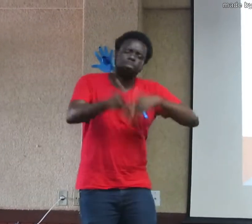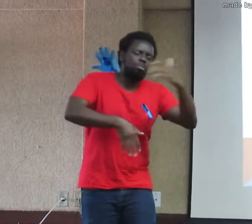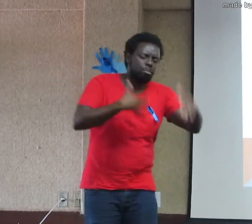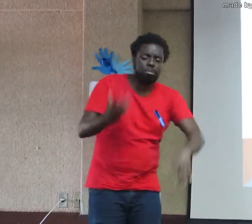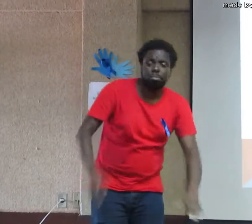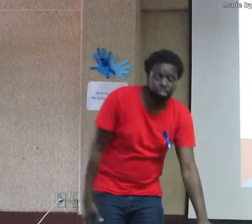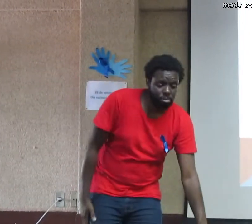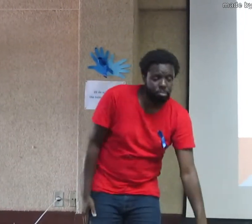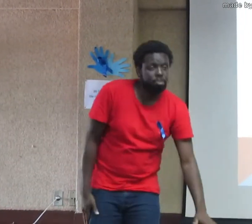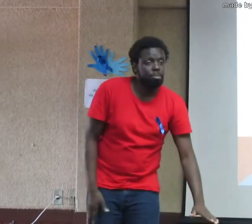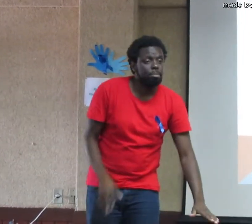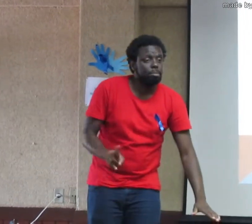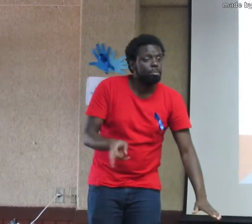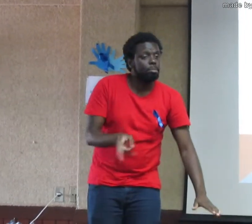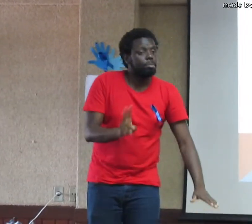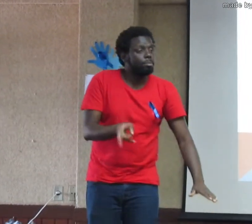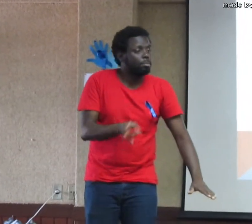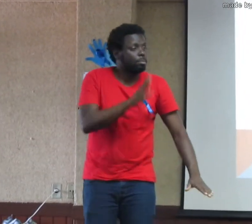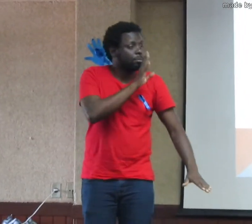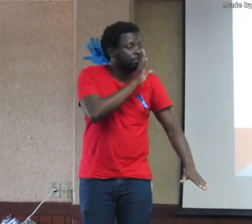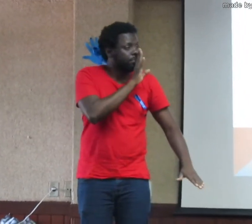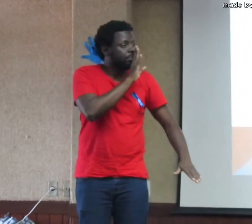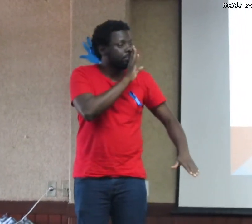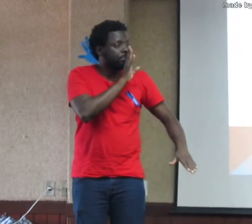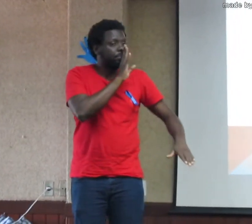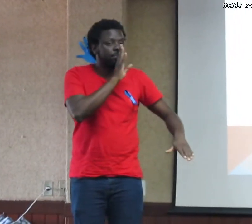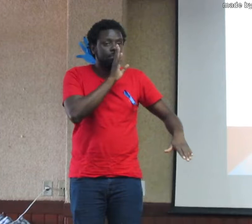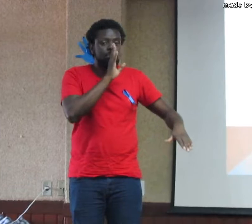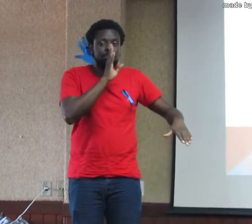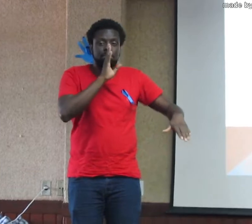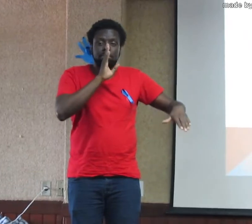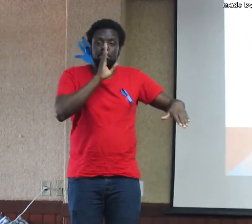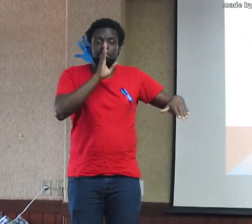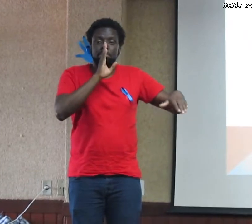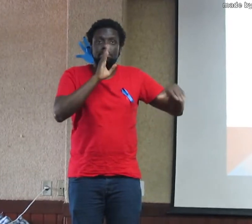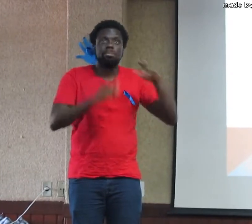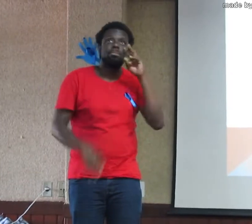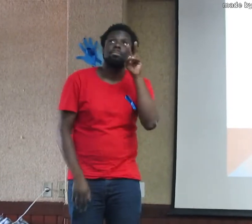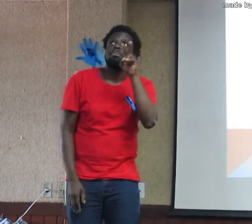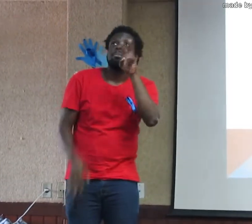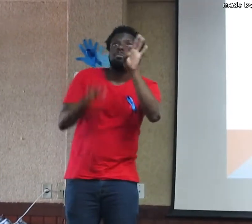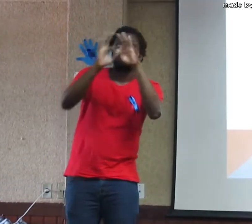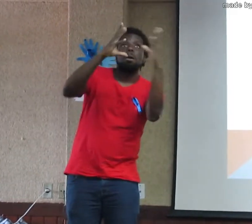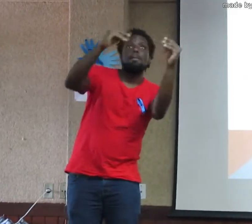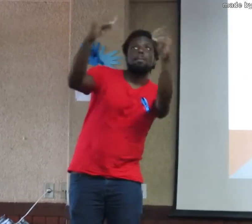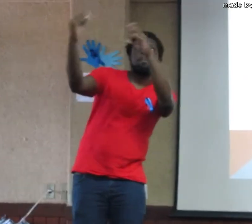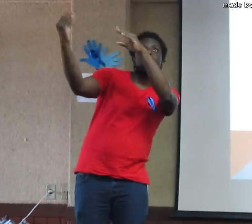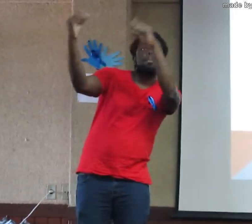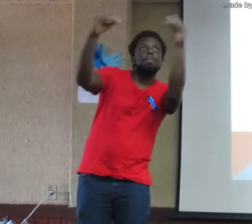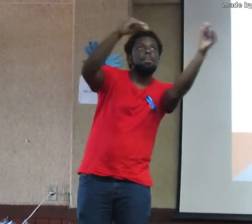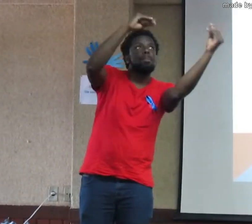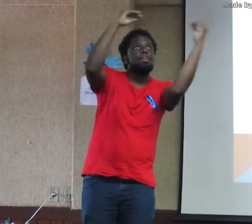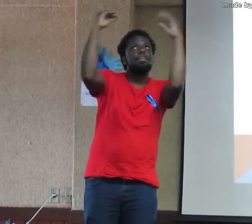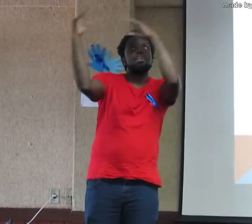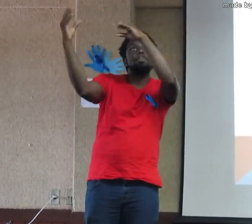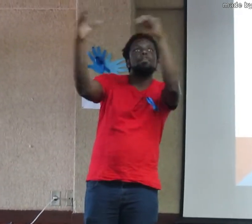Como é que vai ser tratar o meu filho que tem surdez? E aí eu fui crescendo, e vendo o mundo de forma calada, só